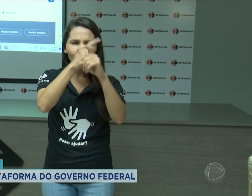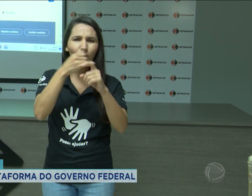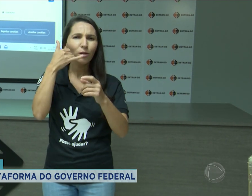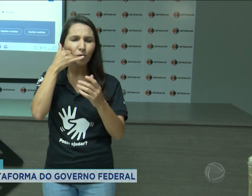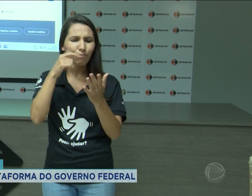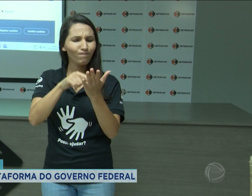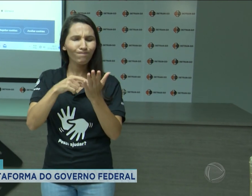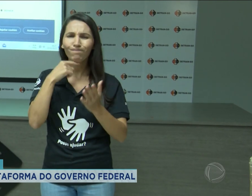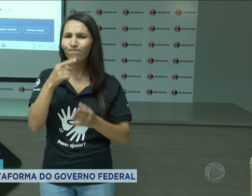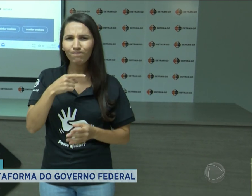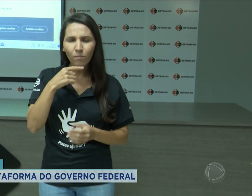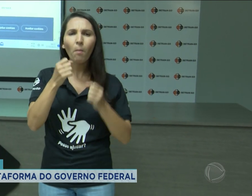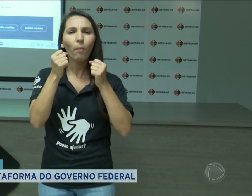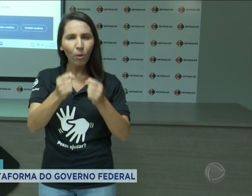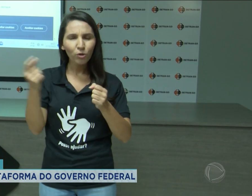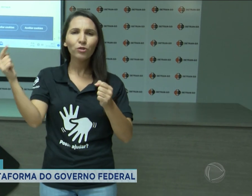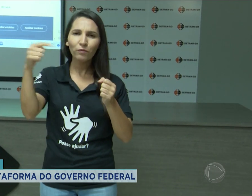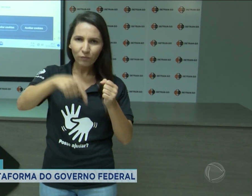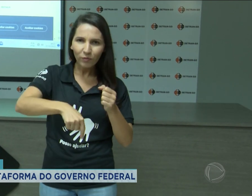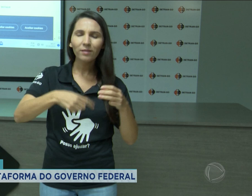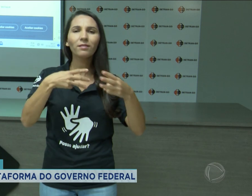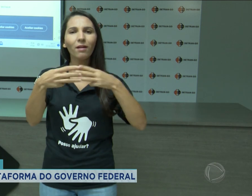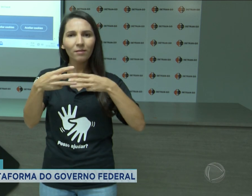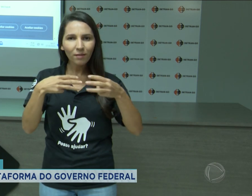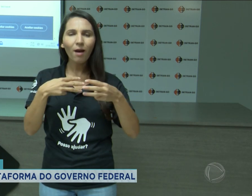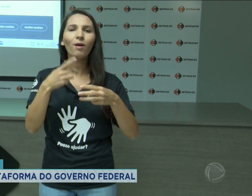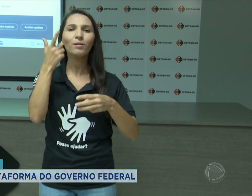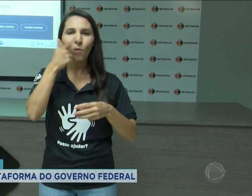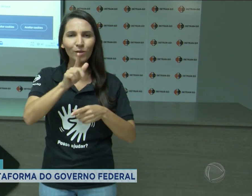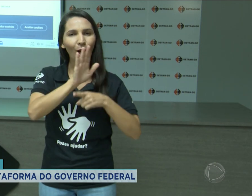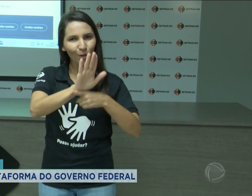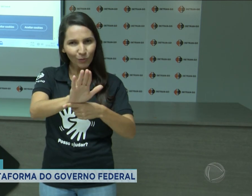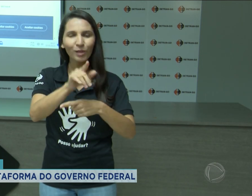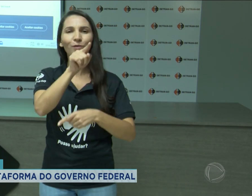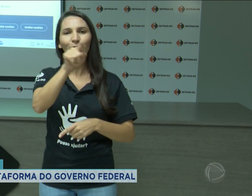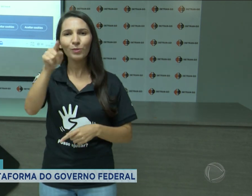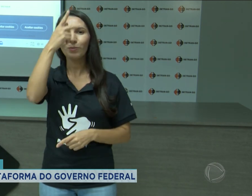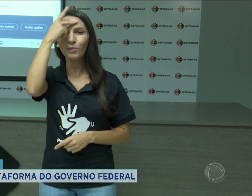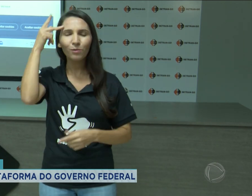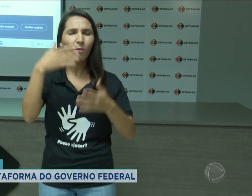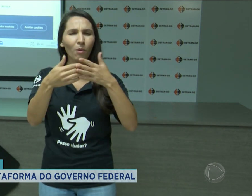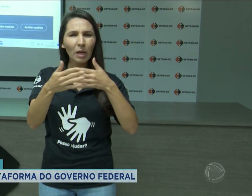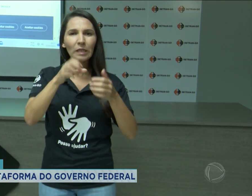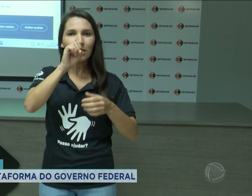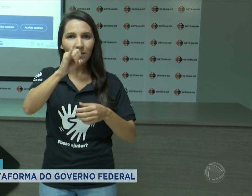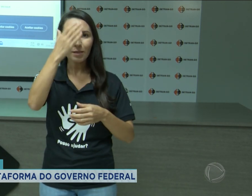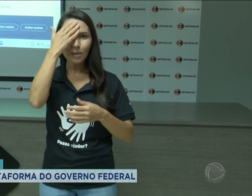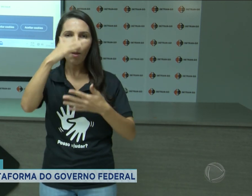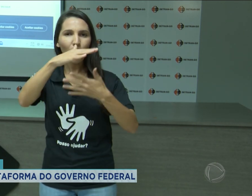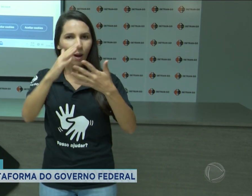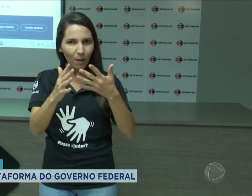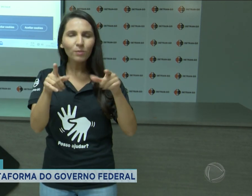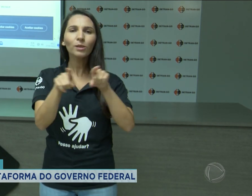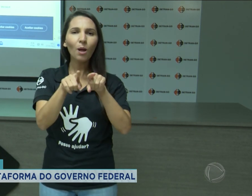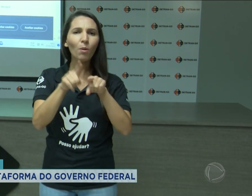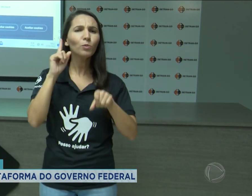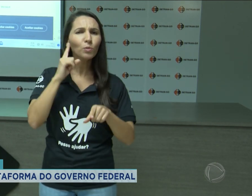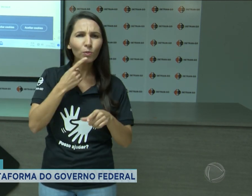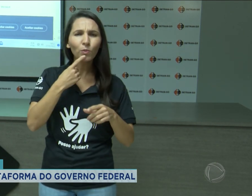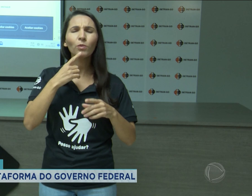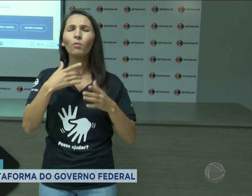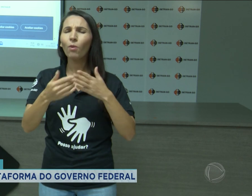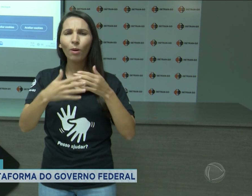Federal contam com a ajuda de funcionários que ficam na sede do Detran Goiás e que se comunicam através da língua brasileira de